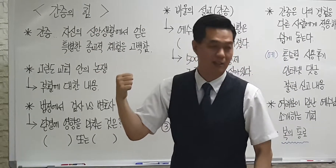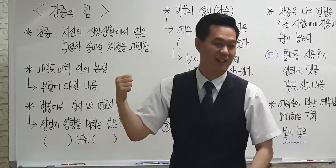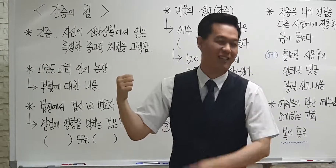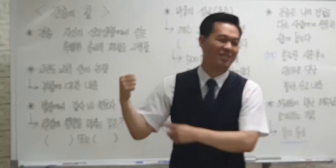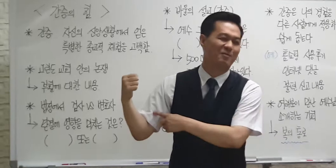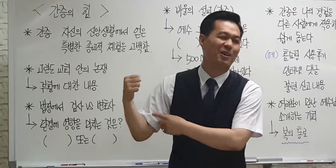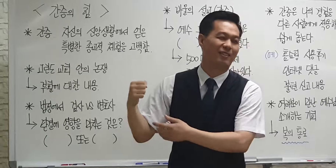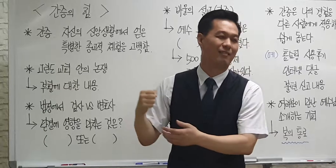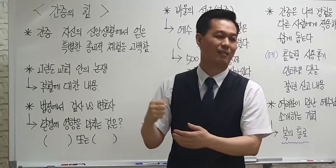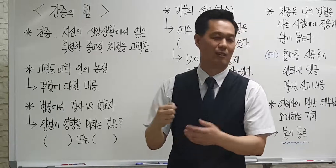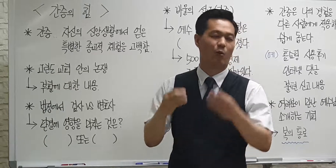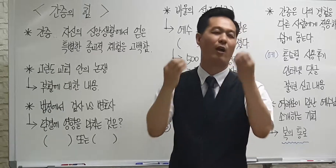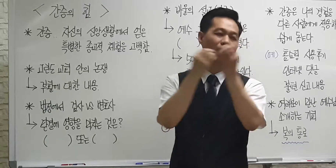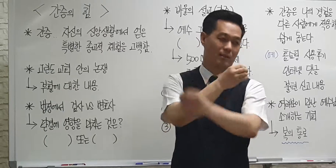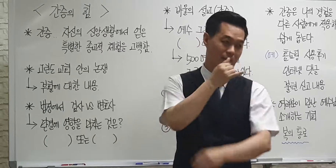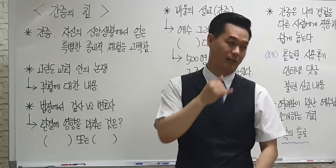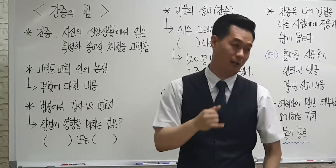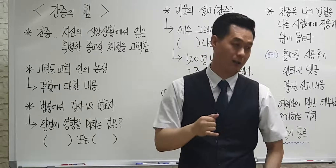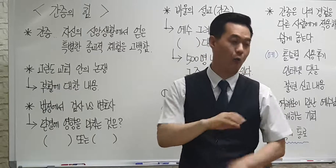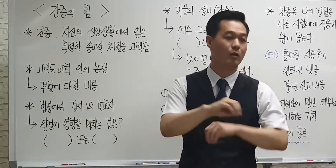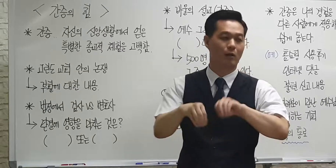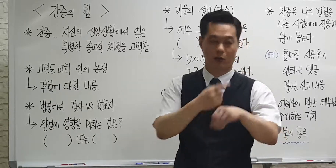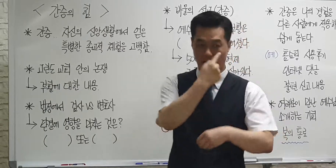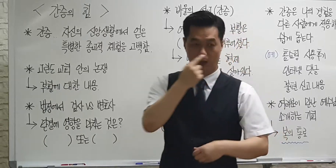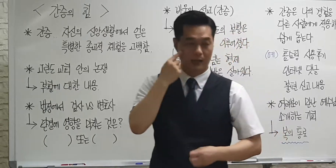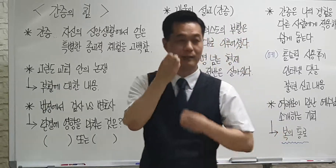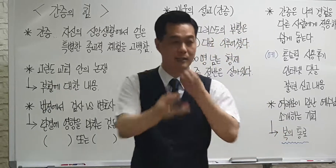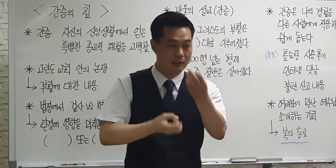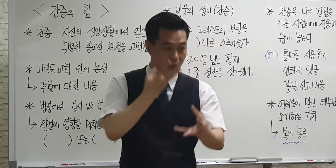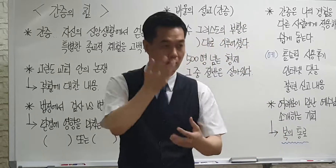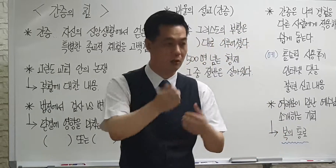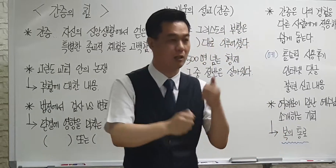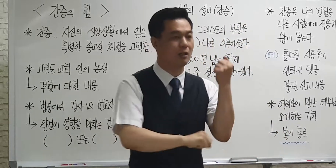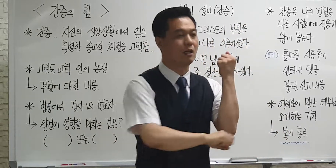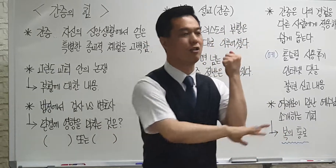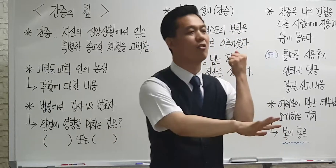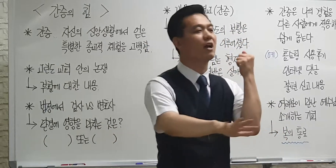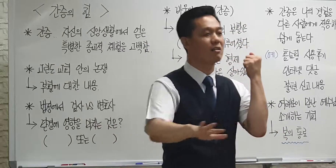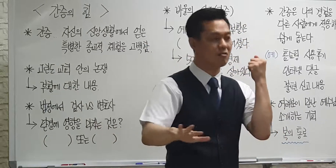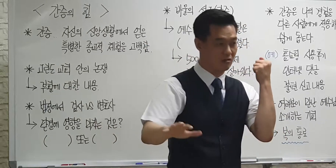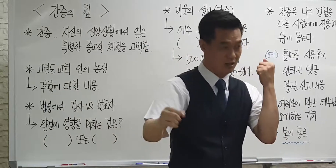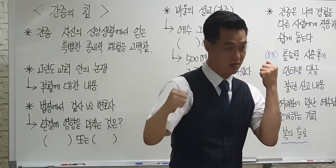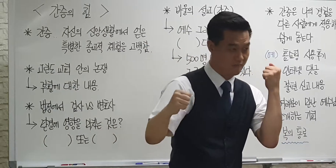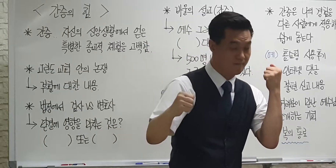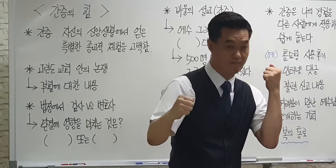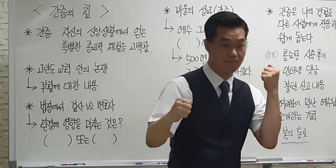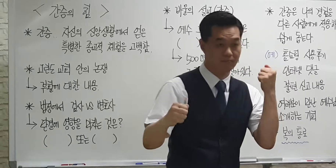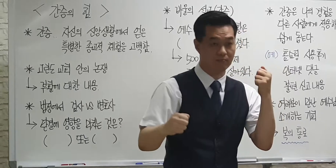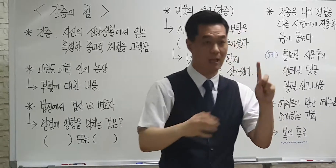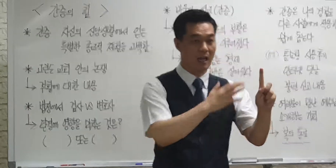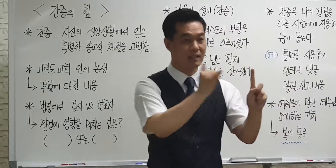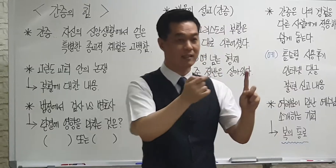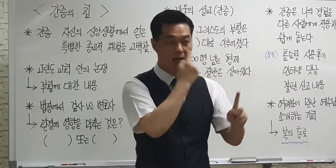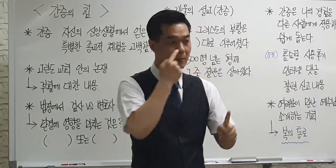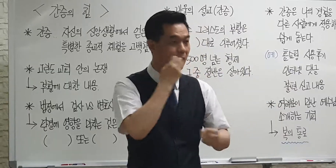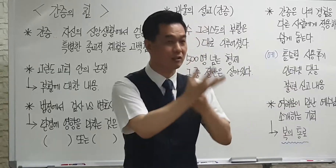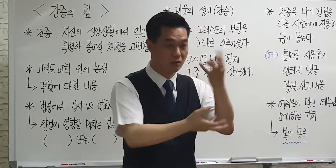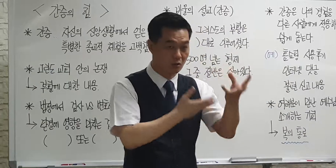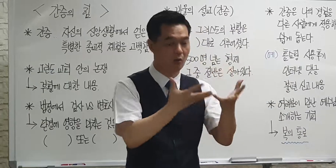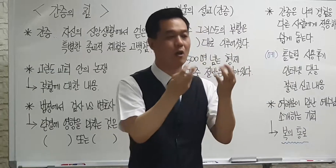이렇게 쓰면 오해가 있으니까 오히려 간증을 했더니 영향력이 한 사람의 간증으로